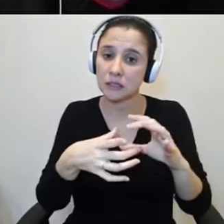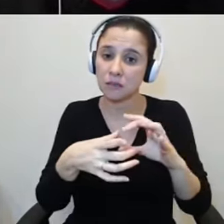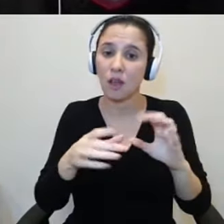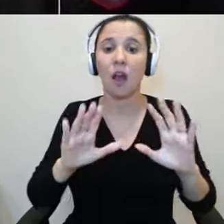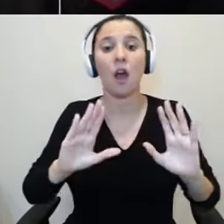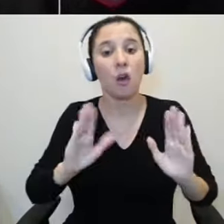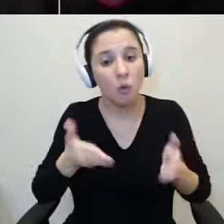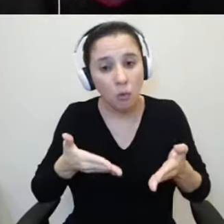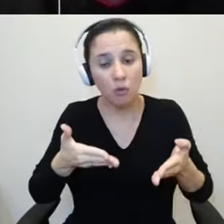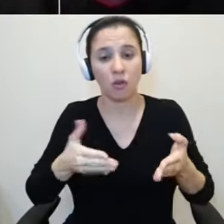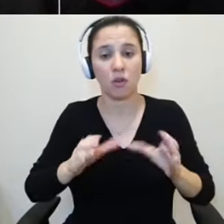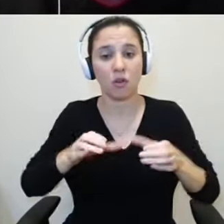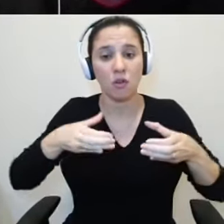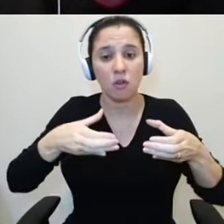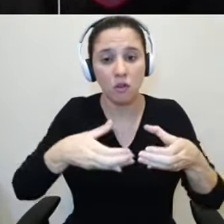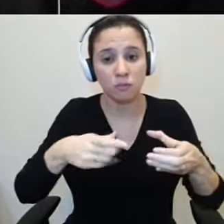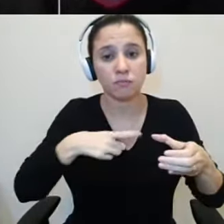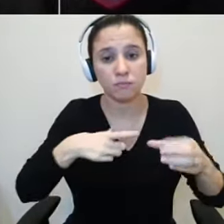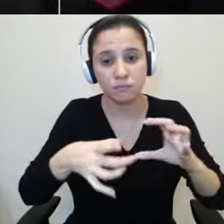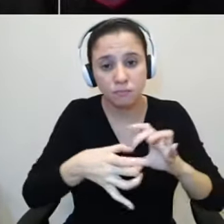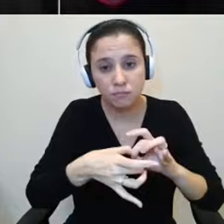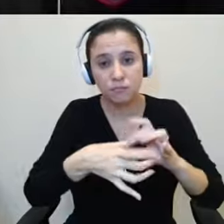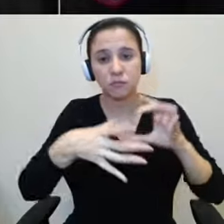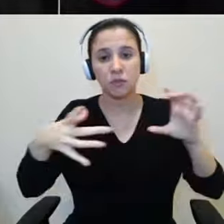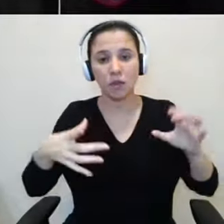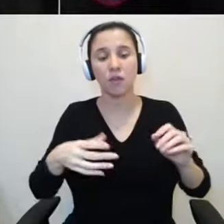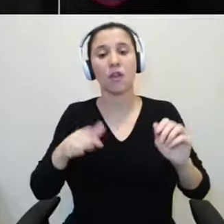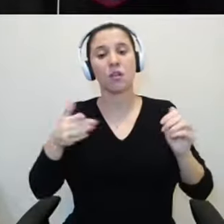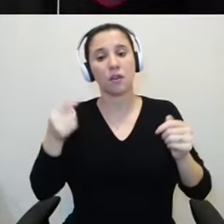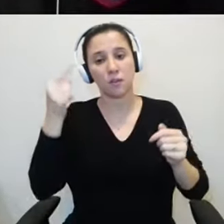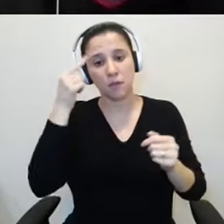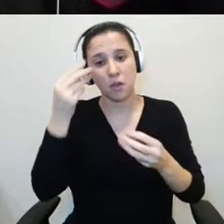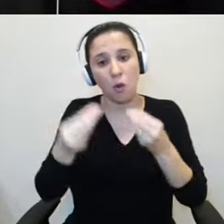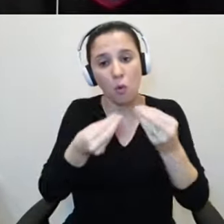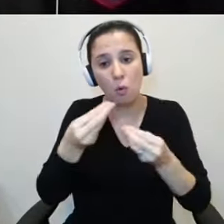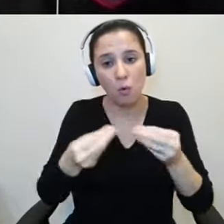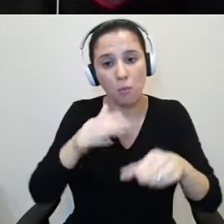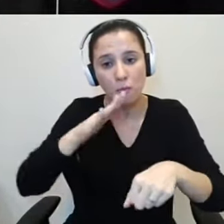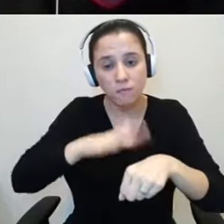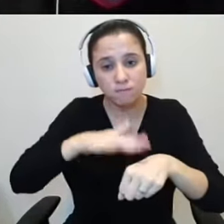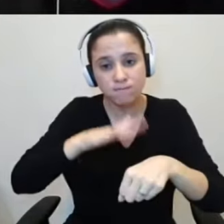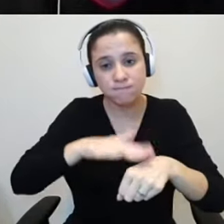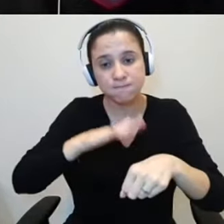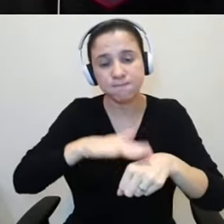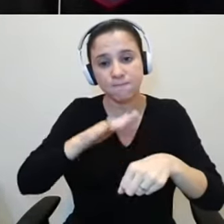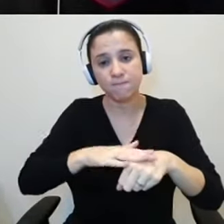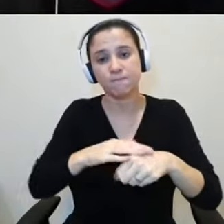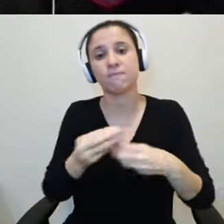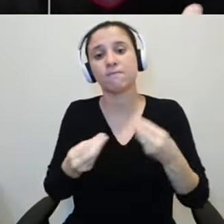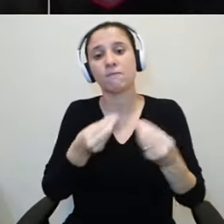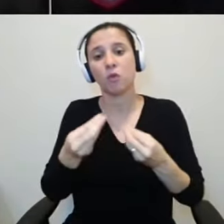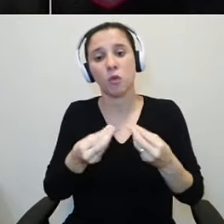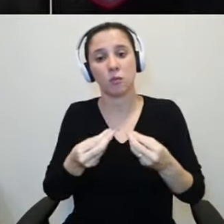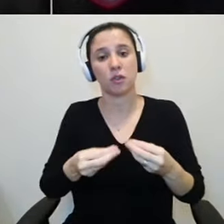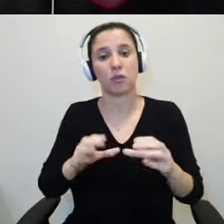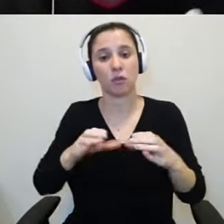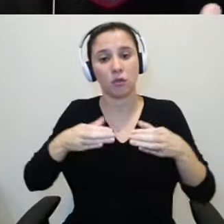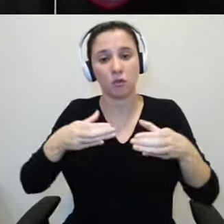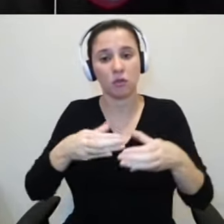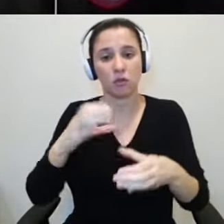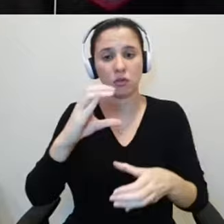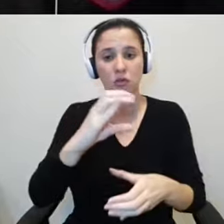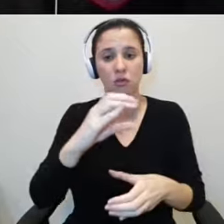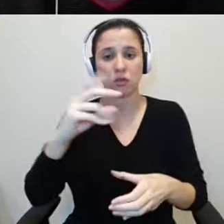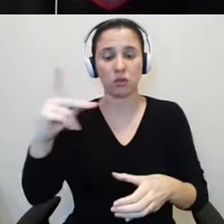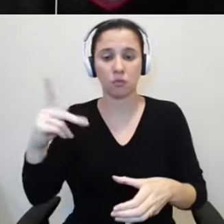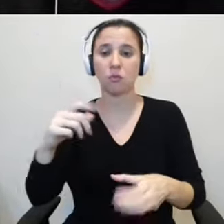realmente executar essas ações, e agora sim os campos têm autonomia para isso. Então, desde sexta-feira passada, em